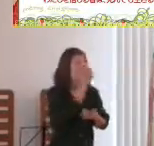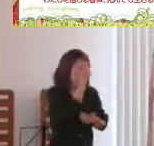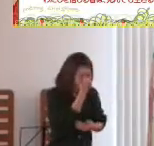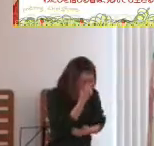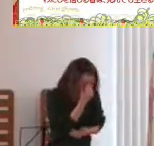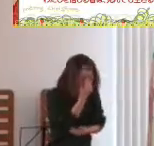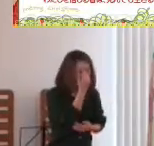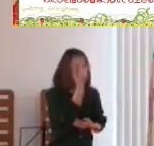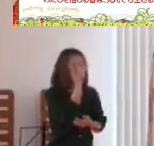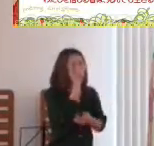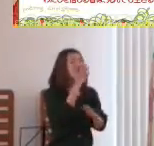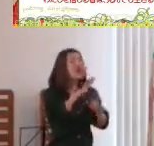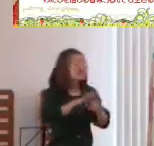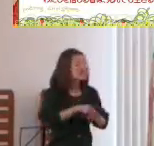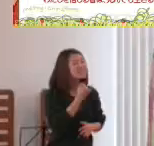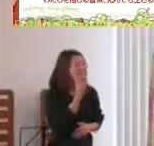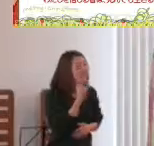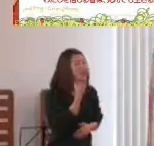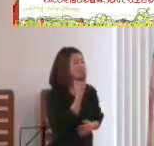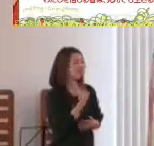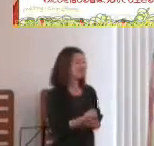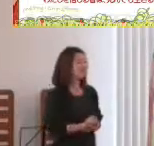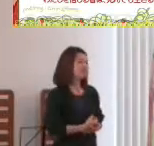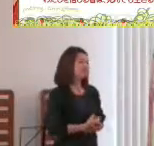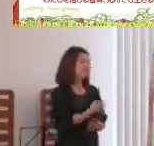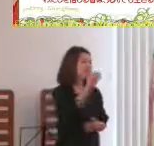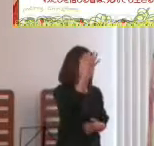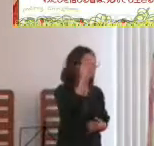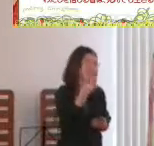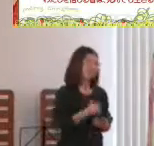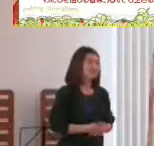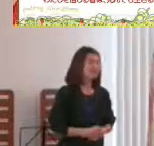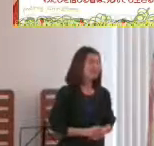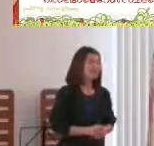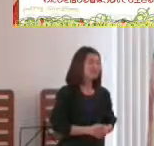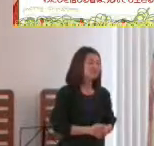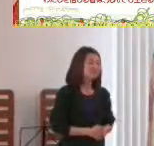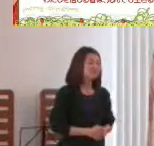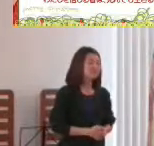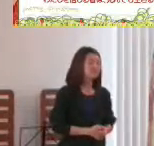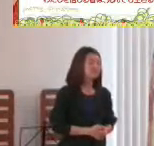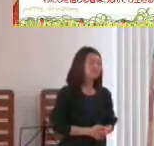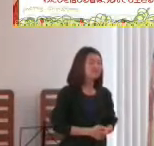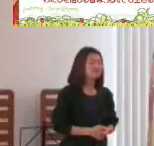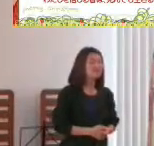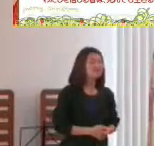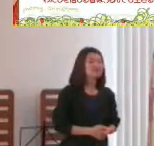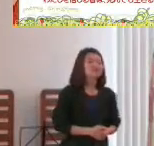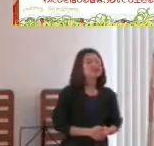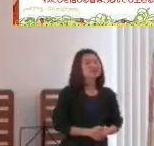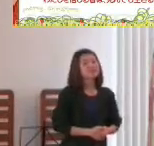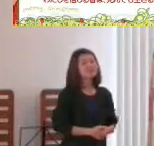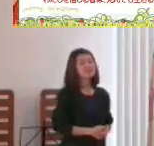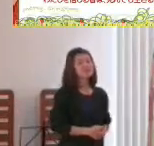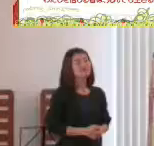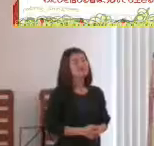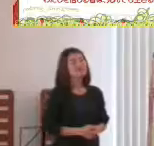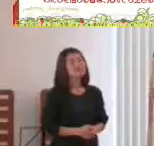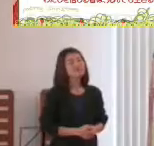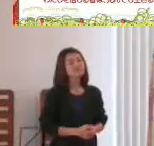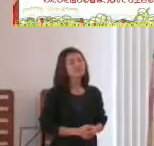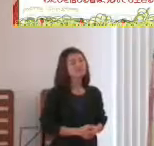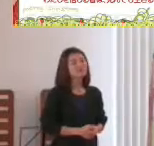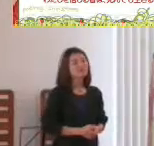って安心して死ねるようになったということです。安心して死ねるようになった